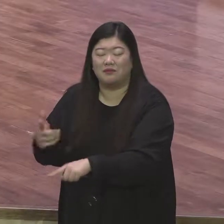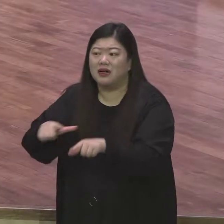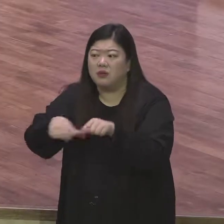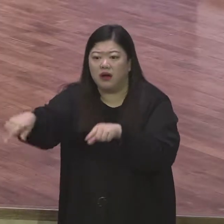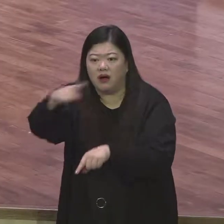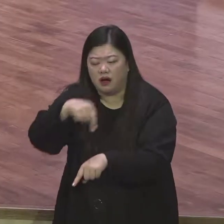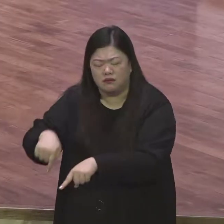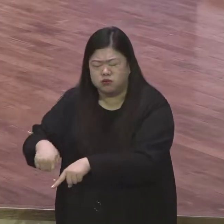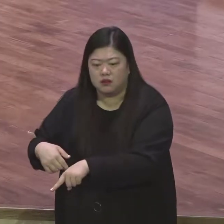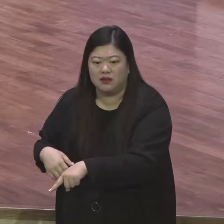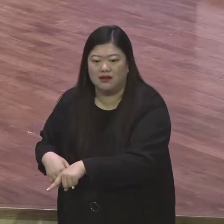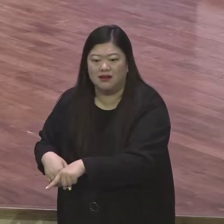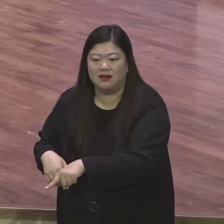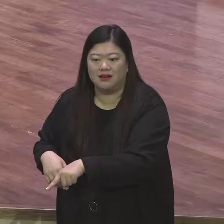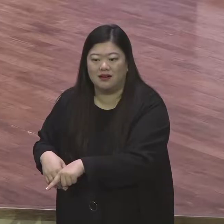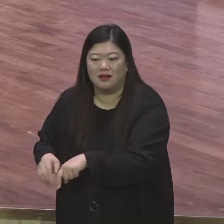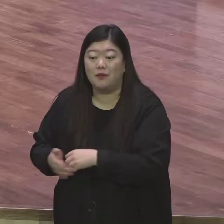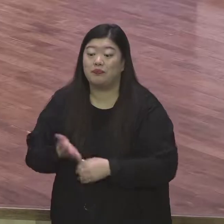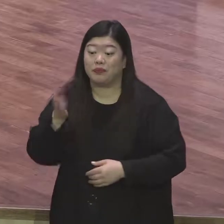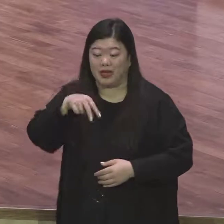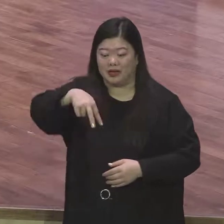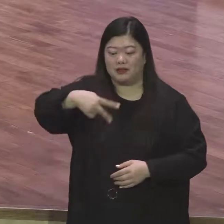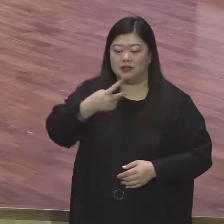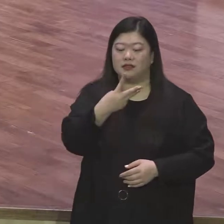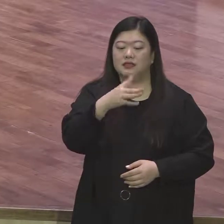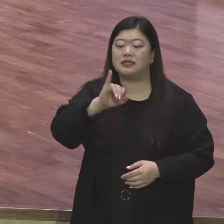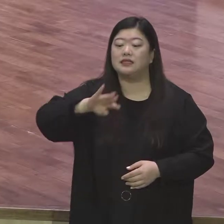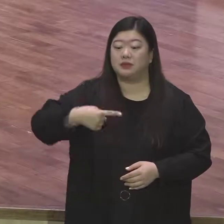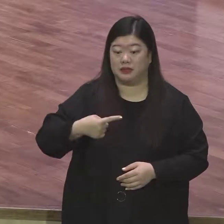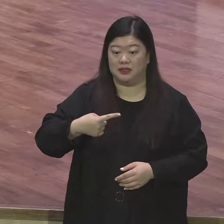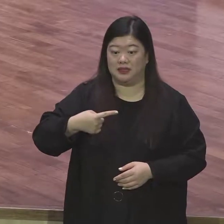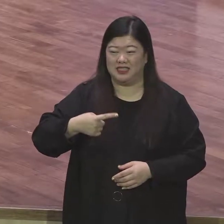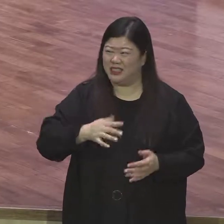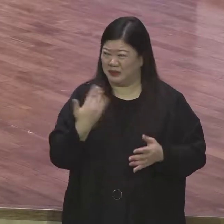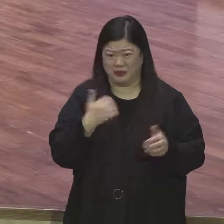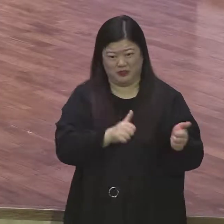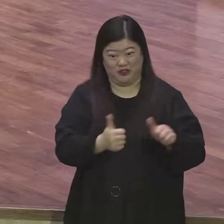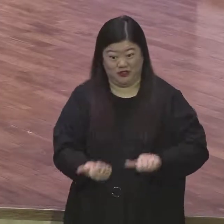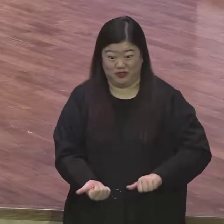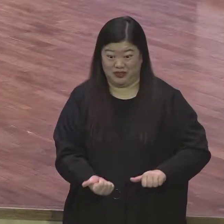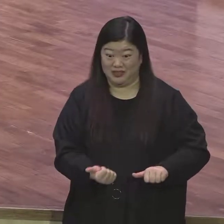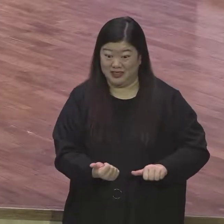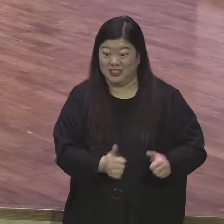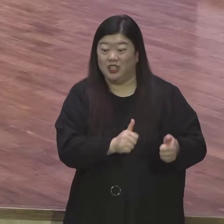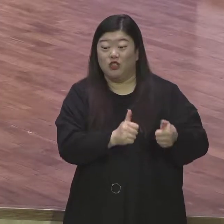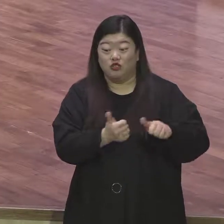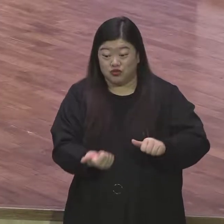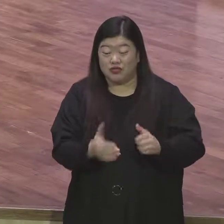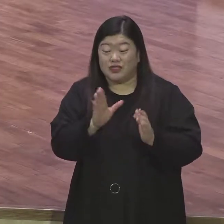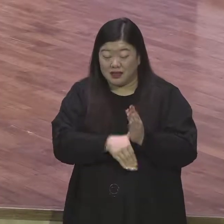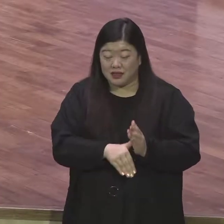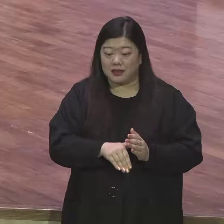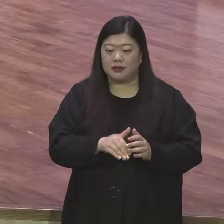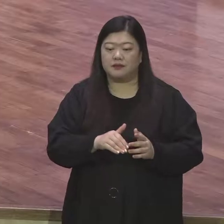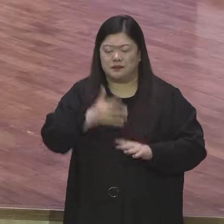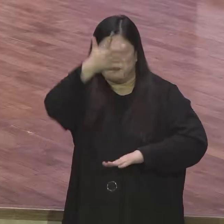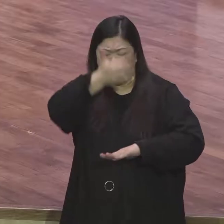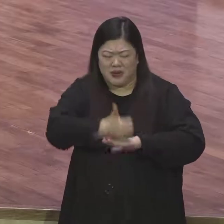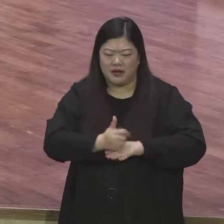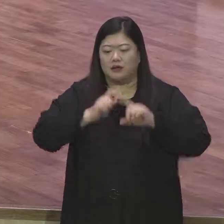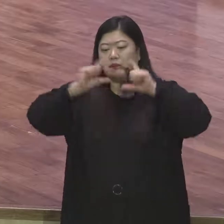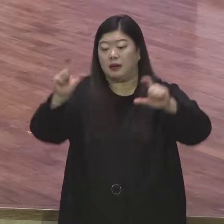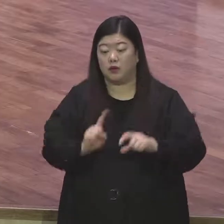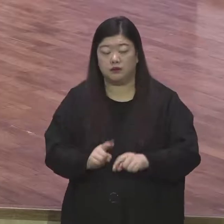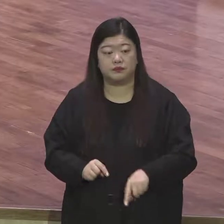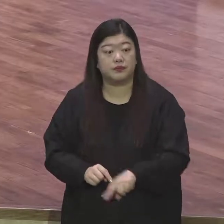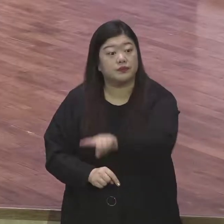조나단 아이브가 하는 모든 그 일에 대해서는 절대로 간섭하지 마라.